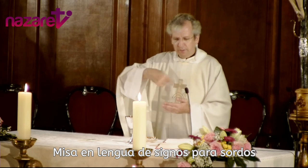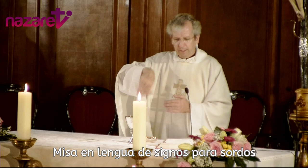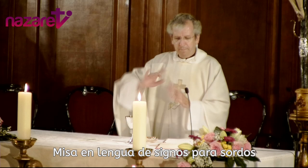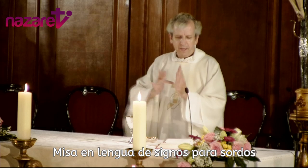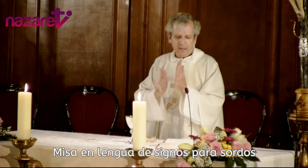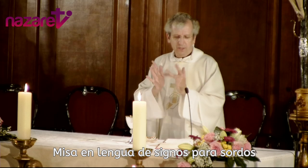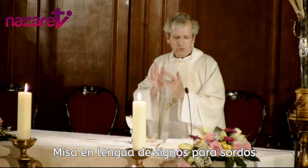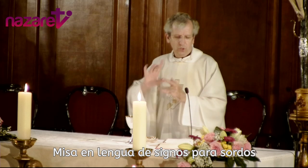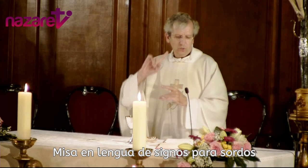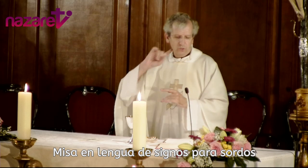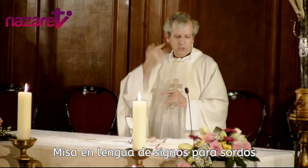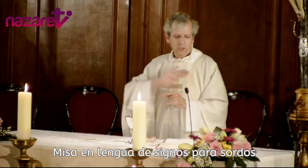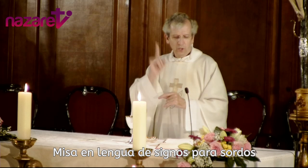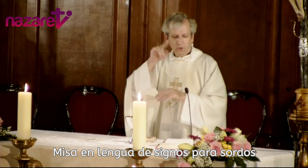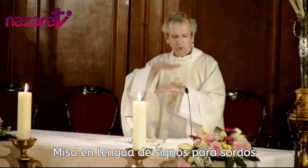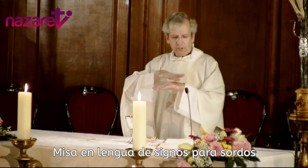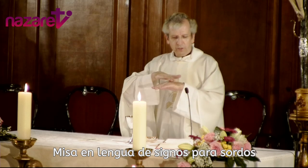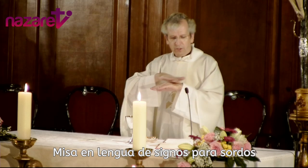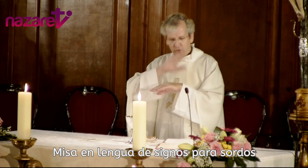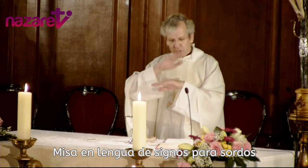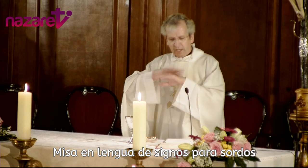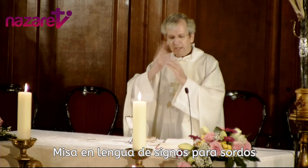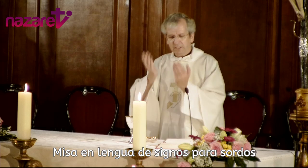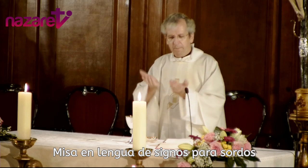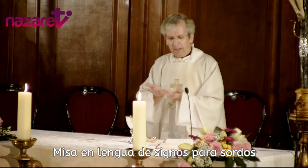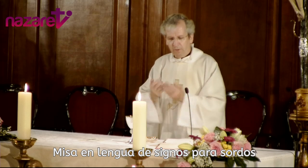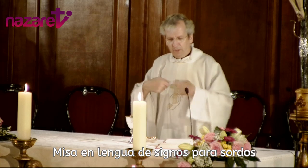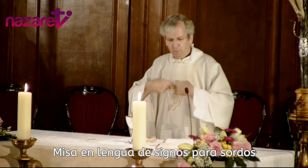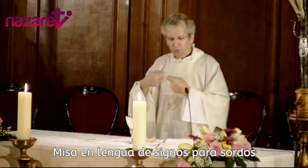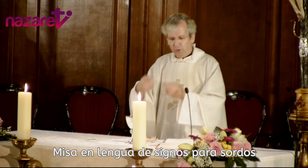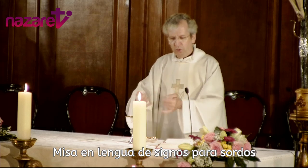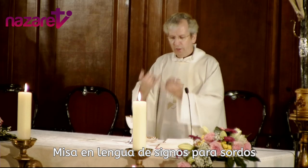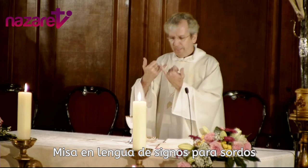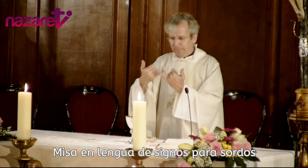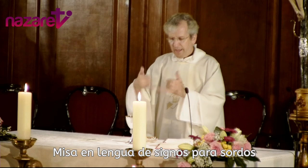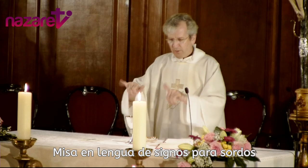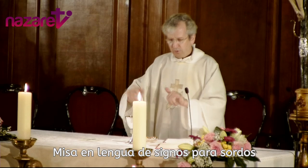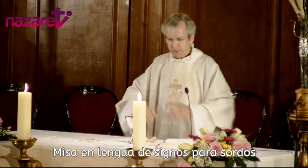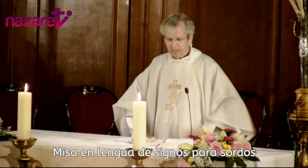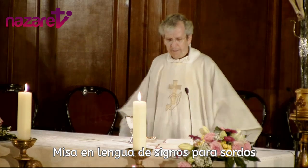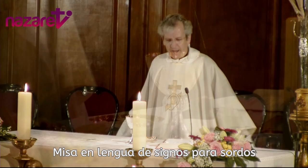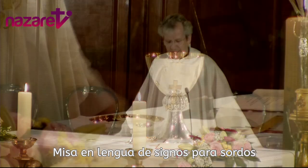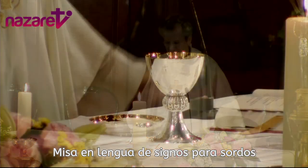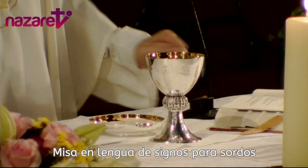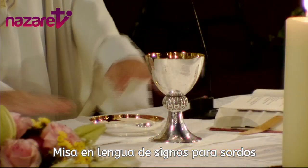ten piedad de nosotros. Cordero de Dios, que quitas el pecado del mundo, danos la paz.